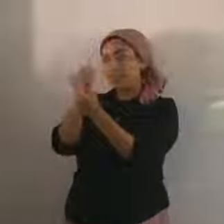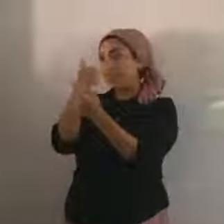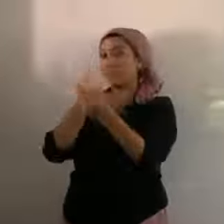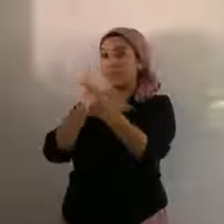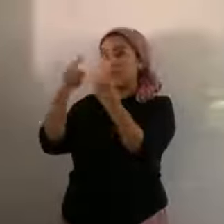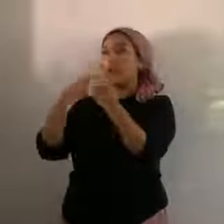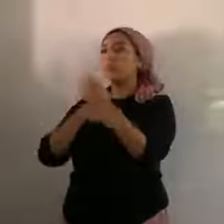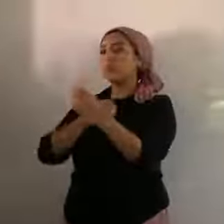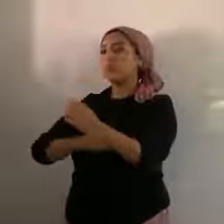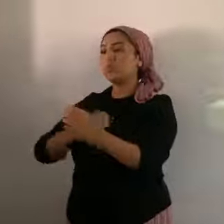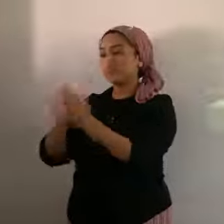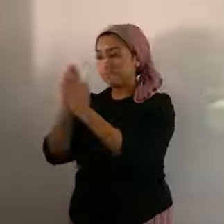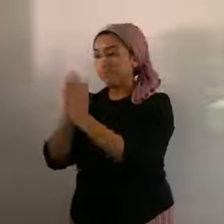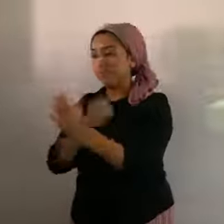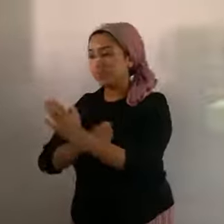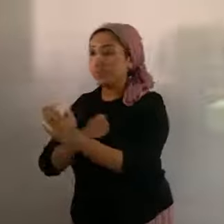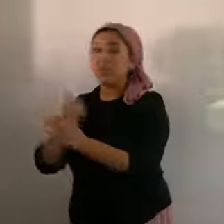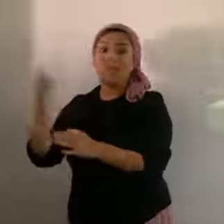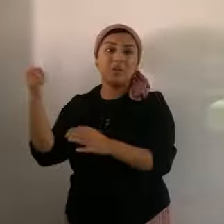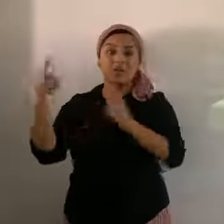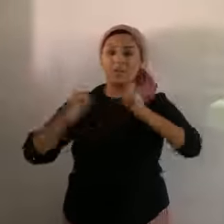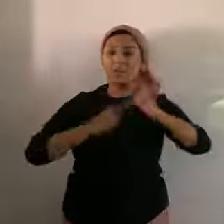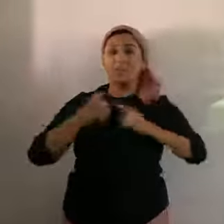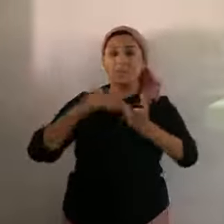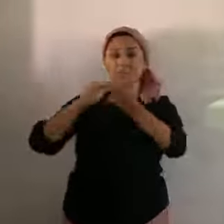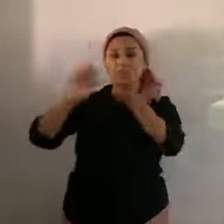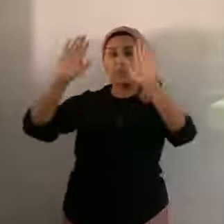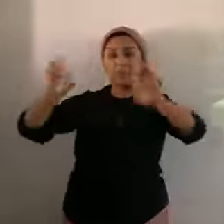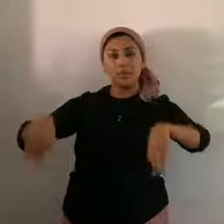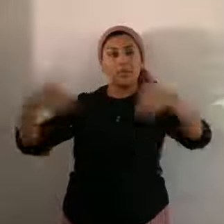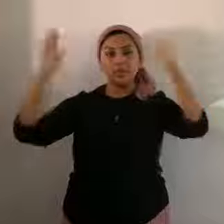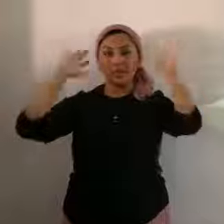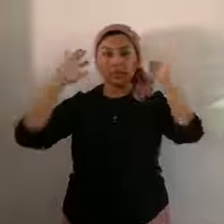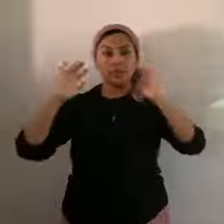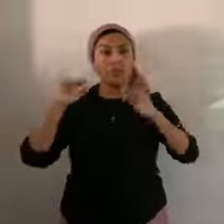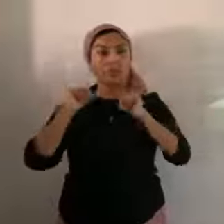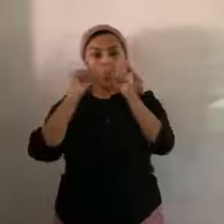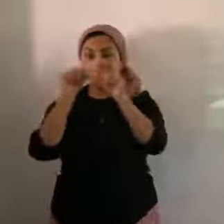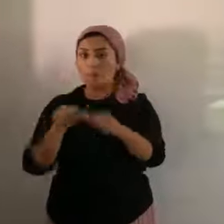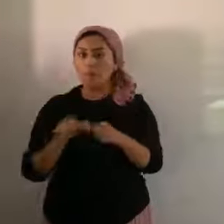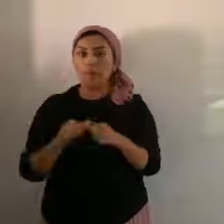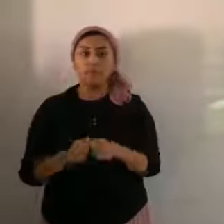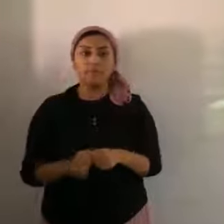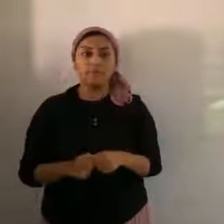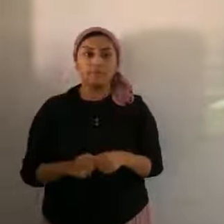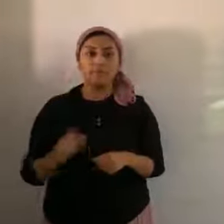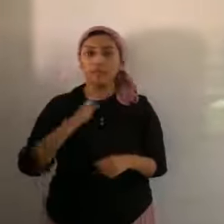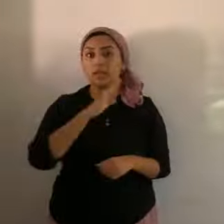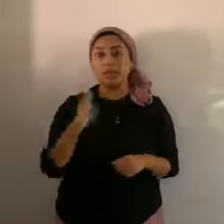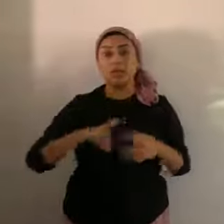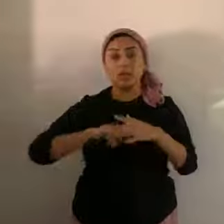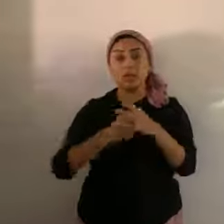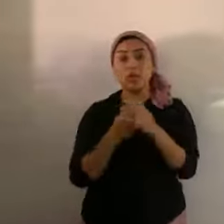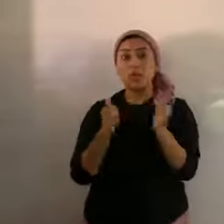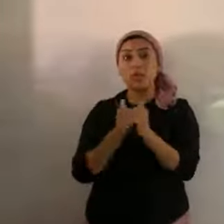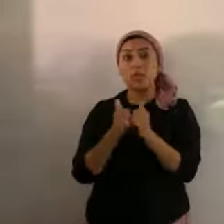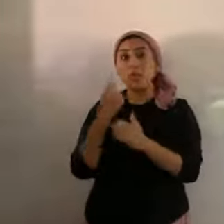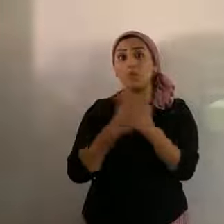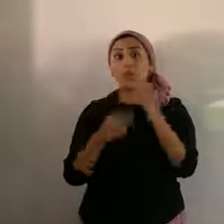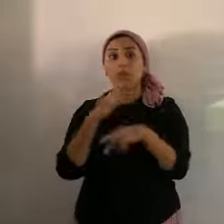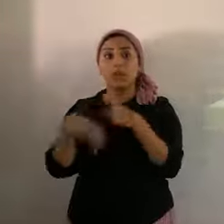y perdono con todo mi corazón a todos los que me han lastimado. Siempre es así en la liberación. Nunca empezamos por qué clase